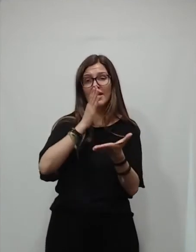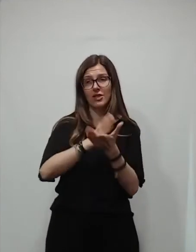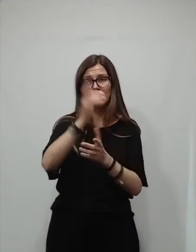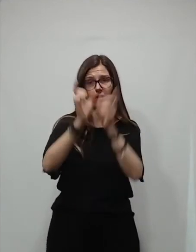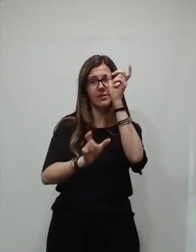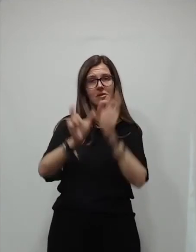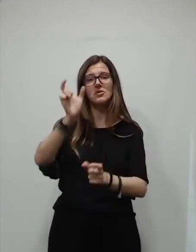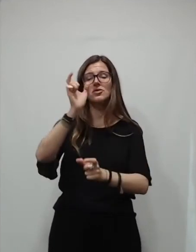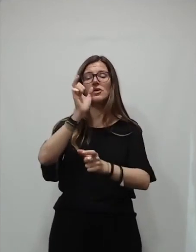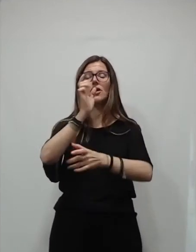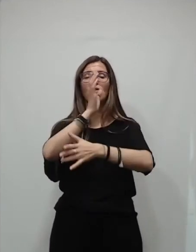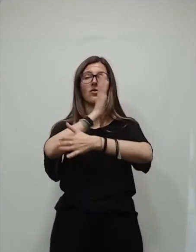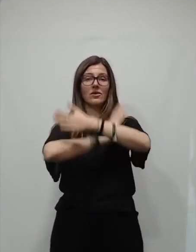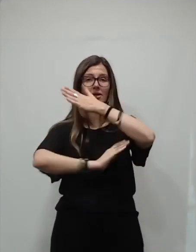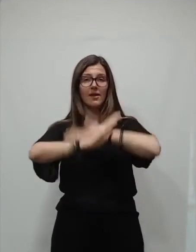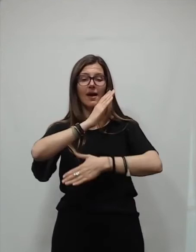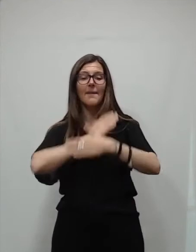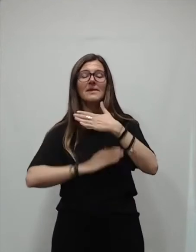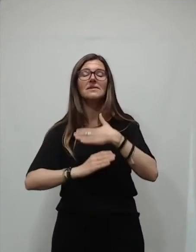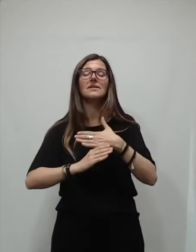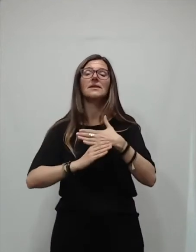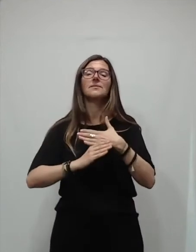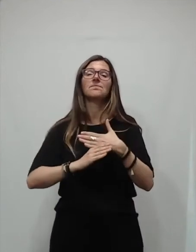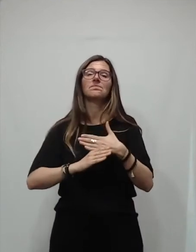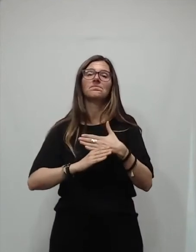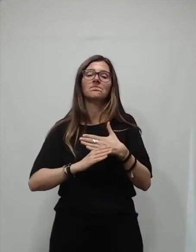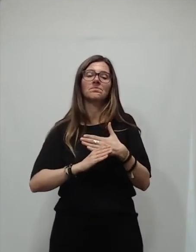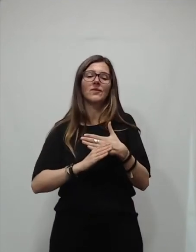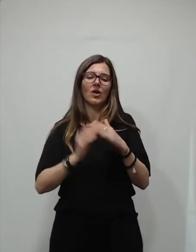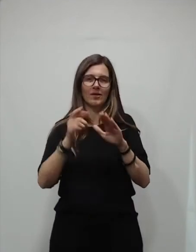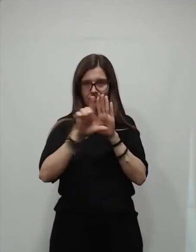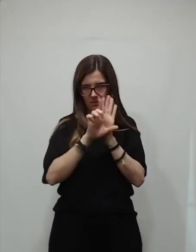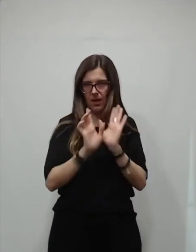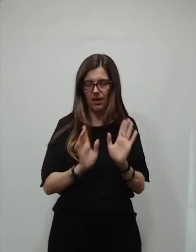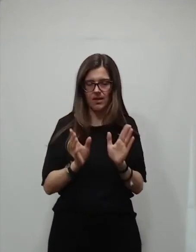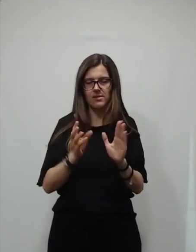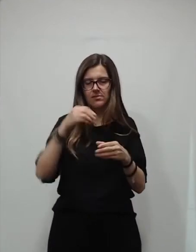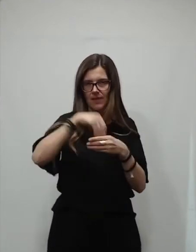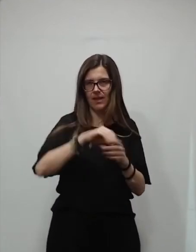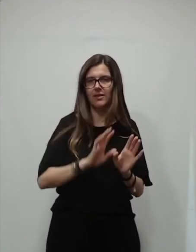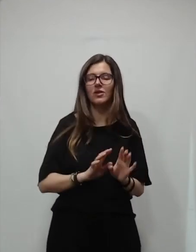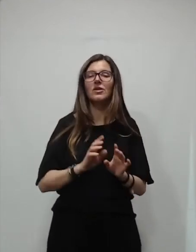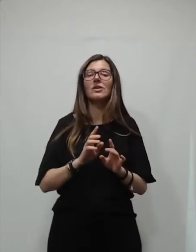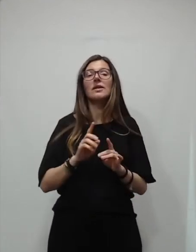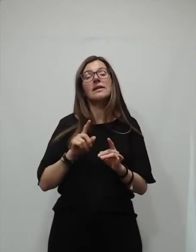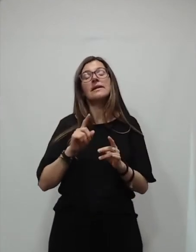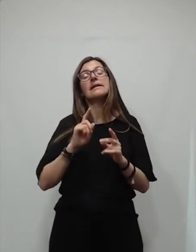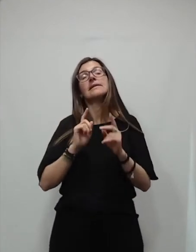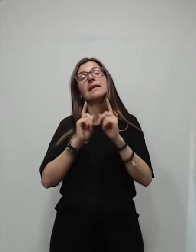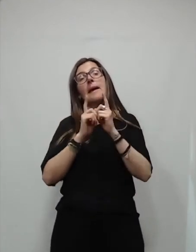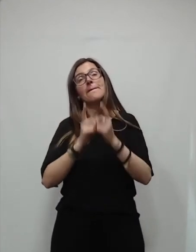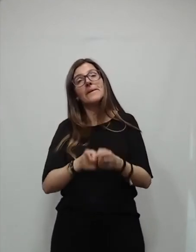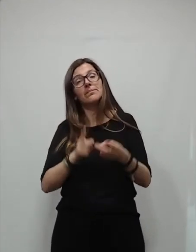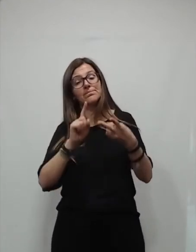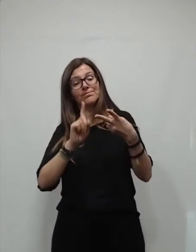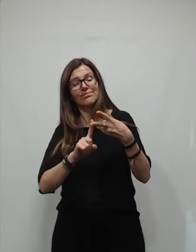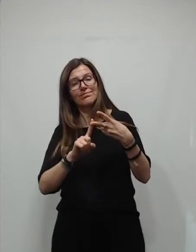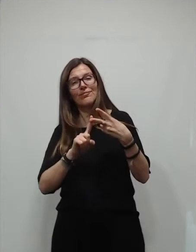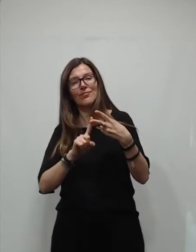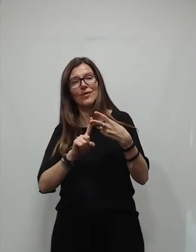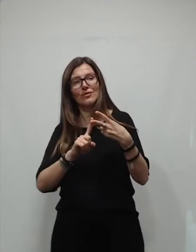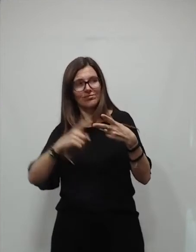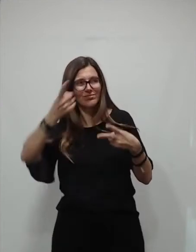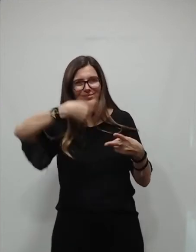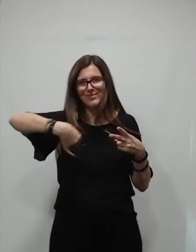discapacidad en la legislación nacional, ¿no? Mientras que, el actual CPP, el Código del Proceso Penal, como todos ya